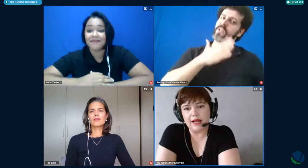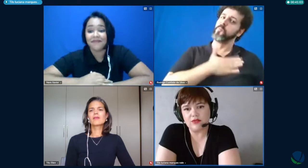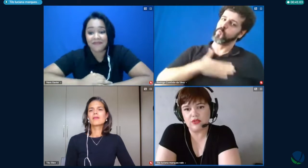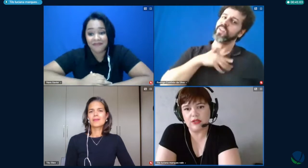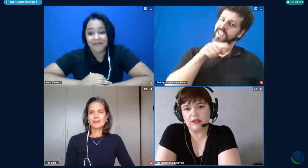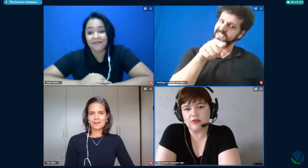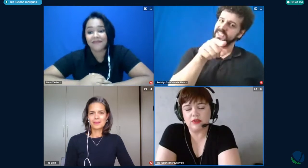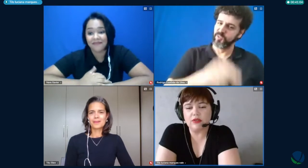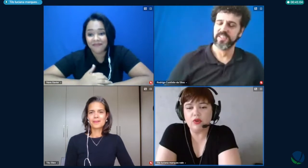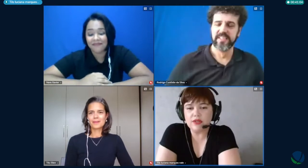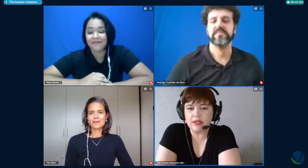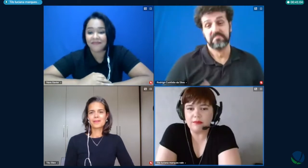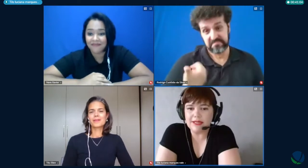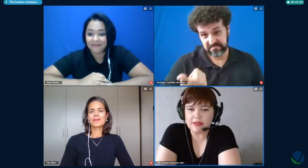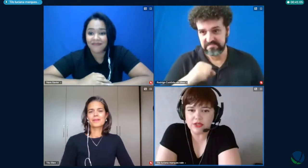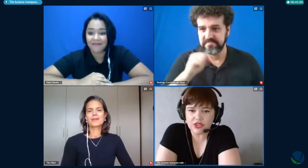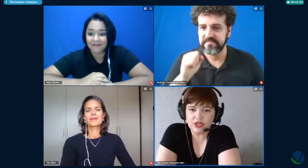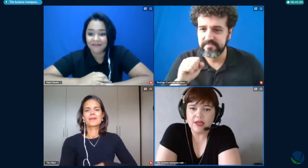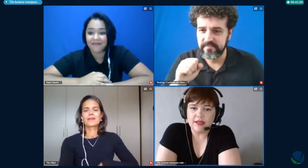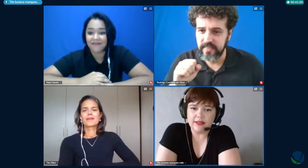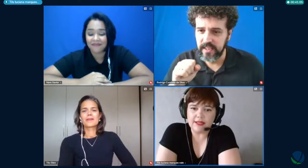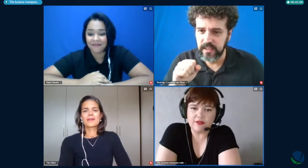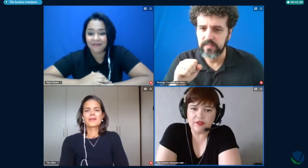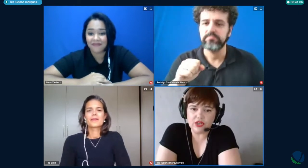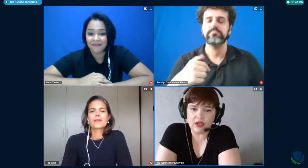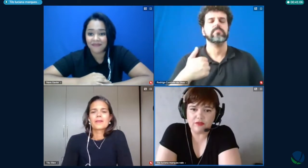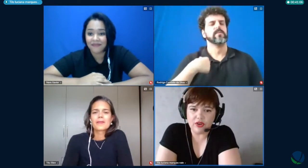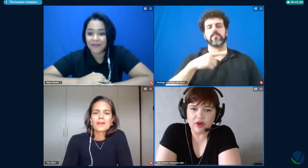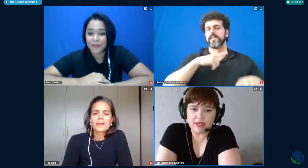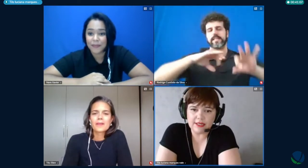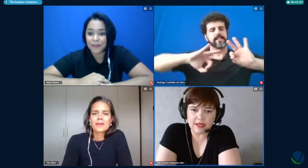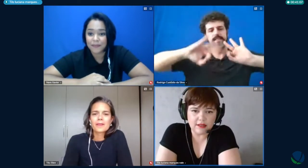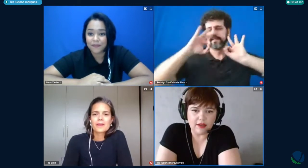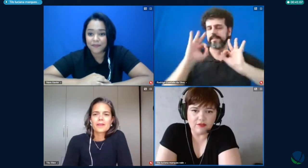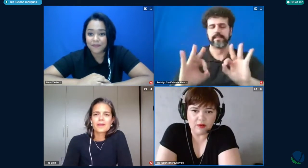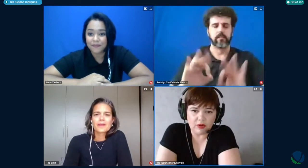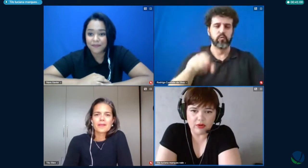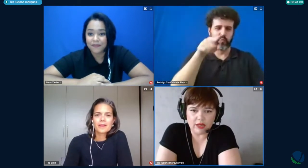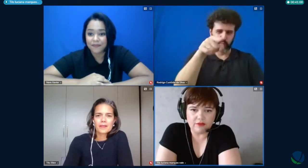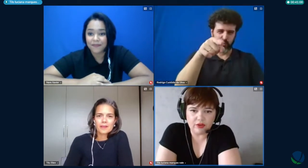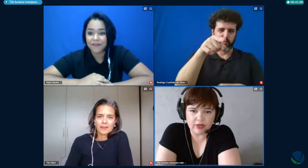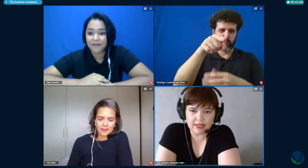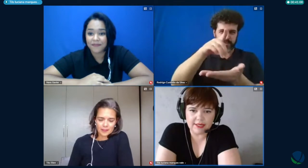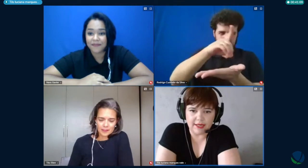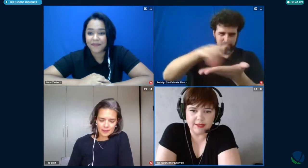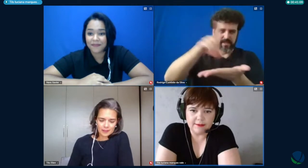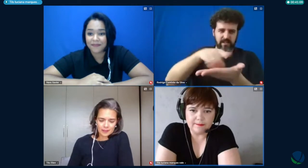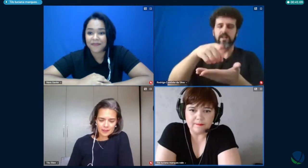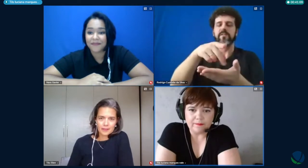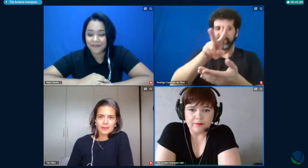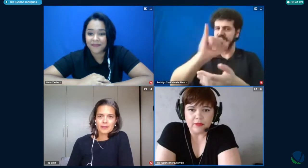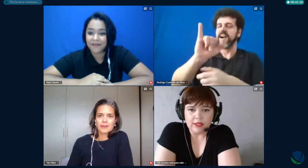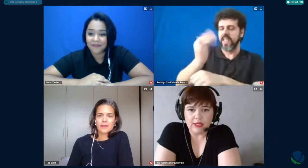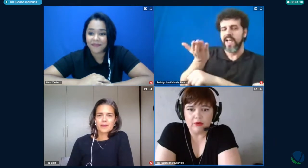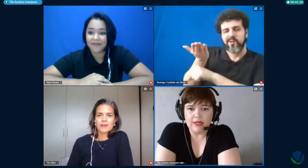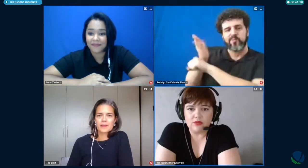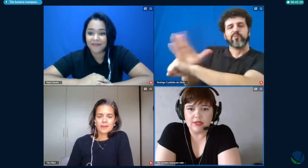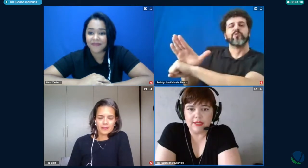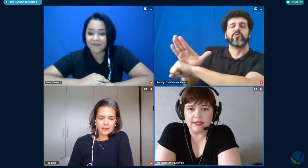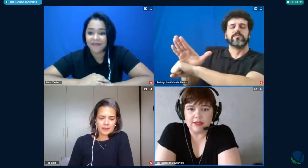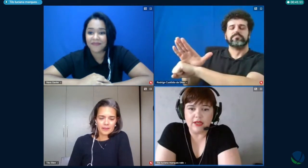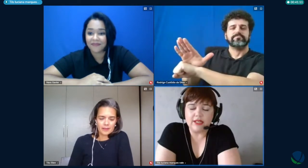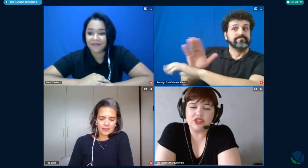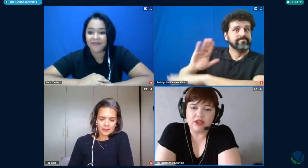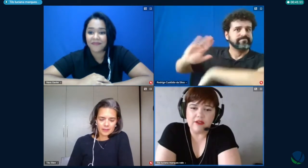esses passos na tradução? Então eu gostei bastante dessa ficha que foi organizada e da forma com que ela foi organizada. Então, a